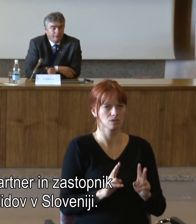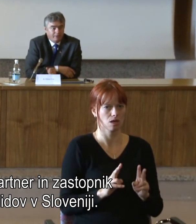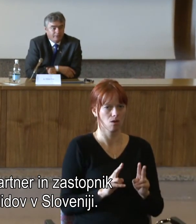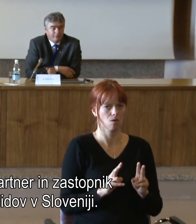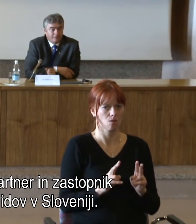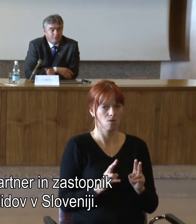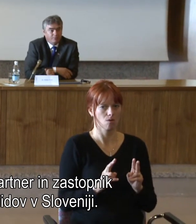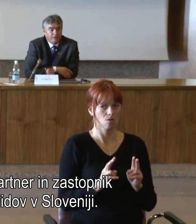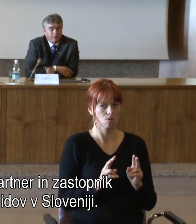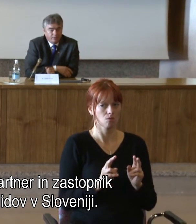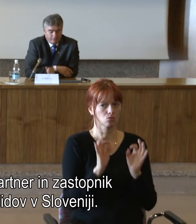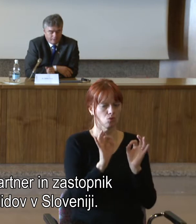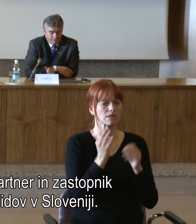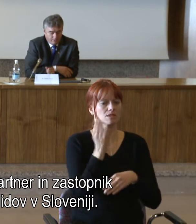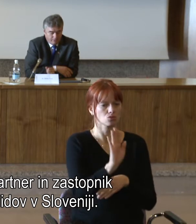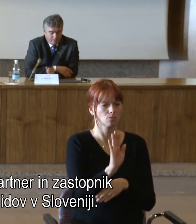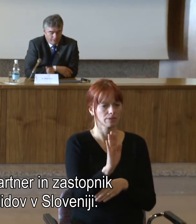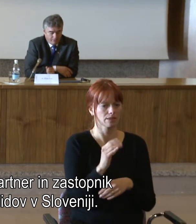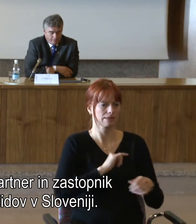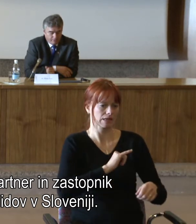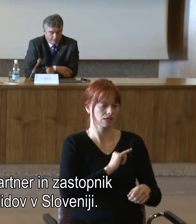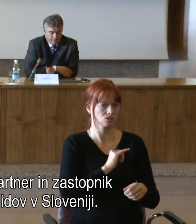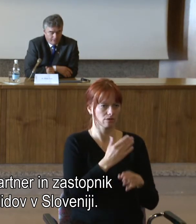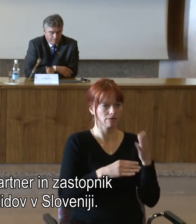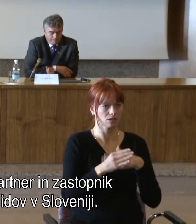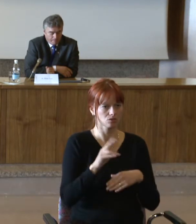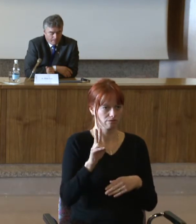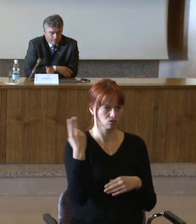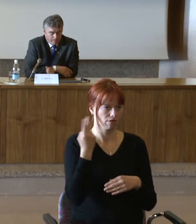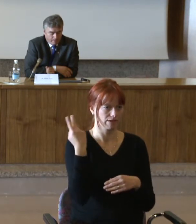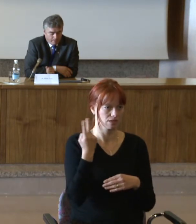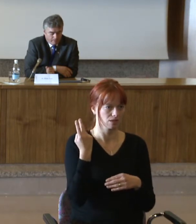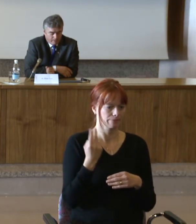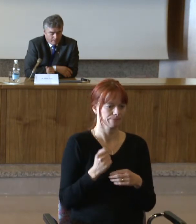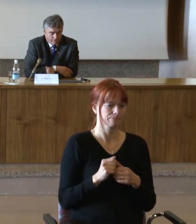in zastopnik interesov invalidov v Sloveniji.